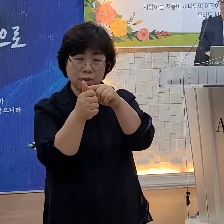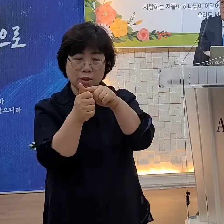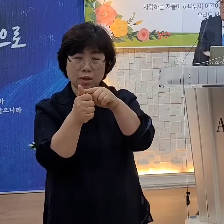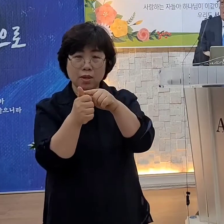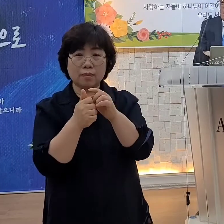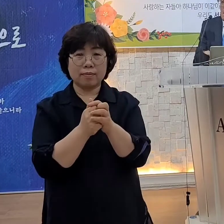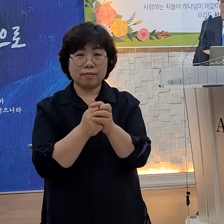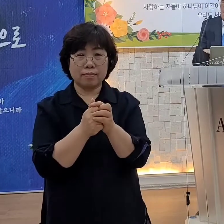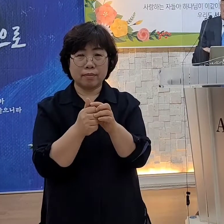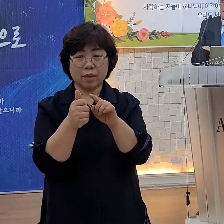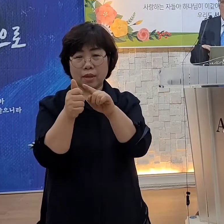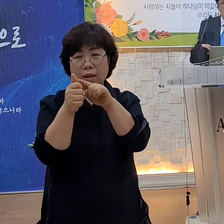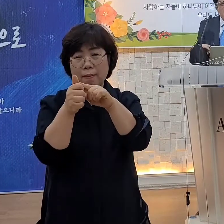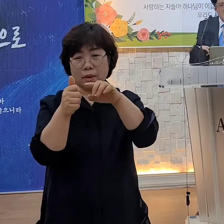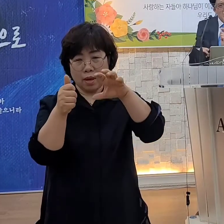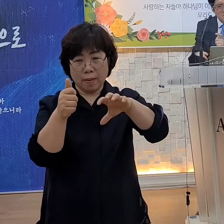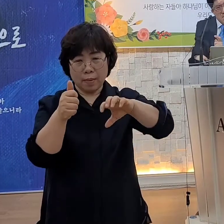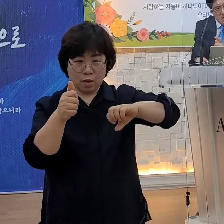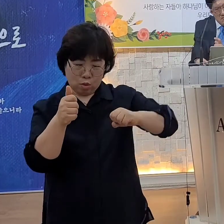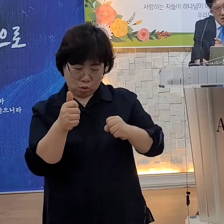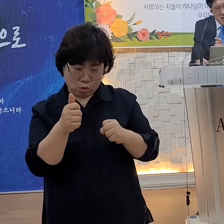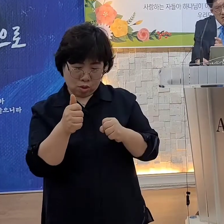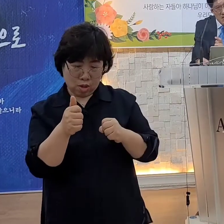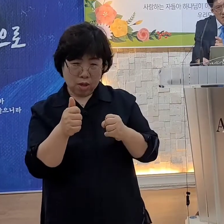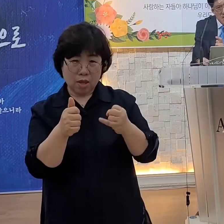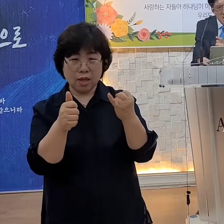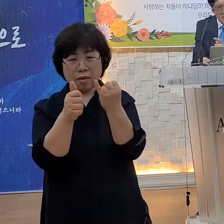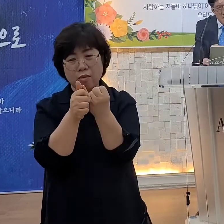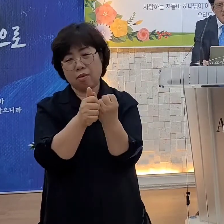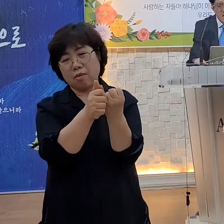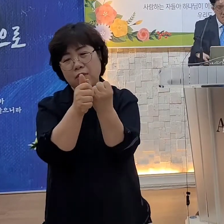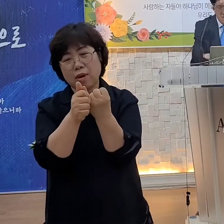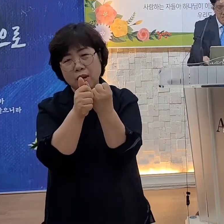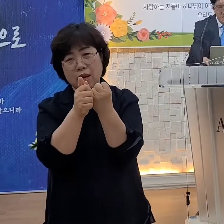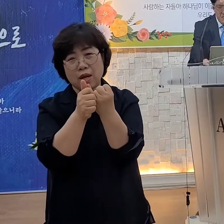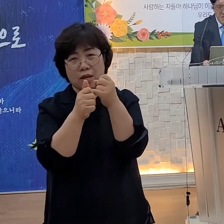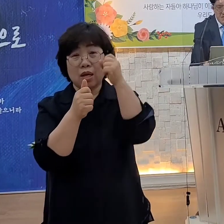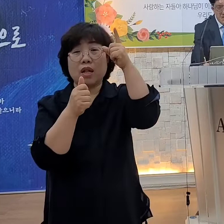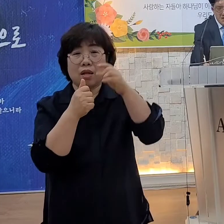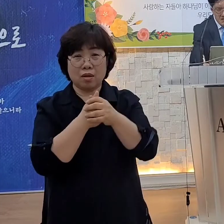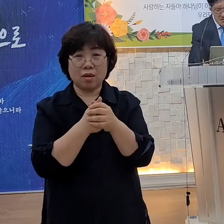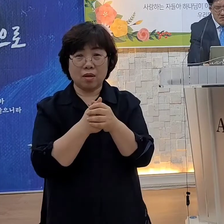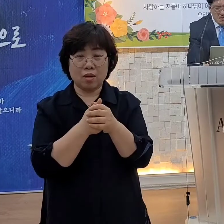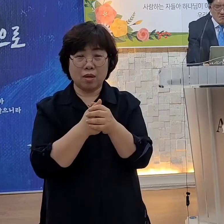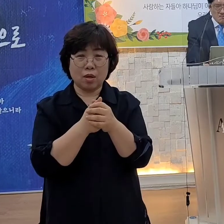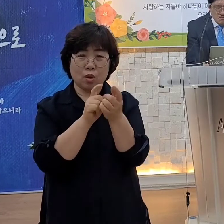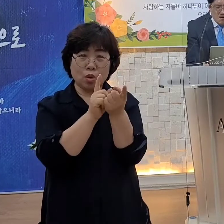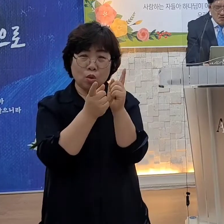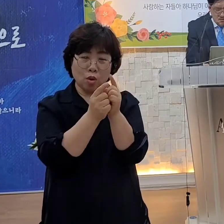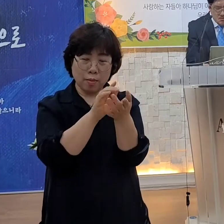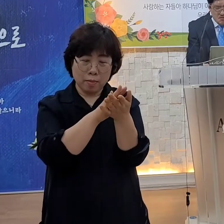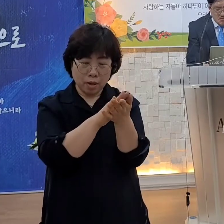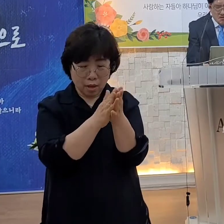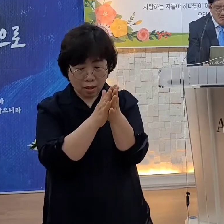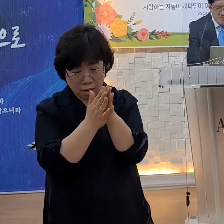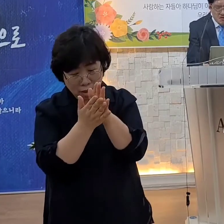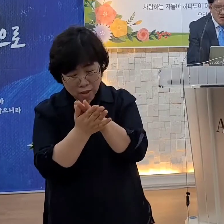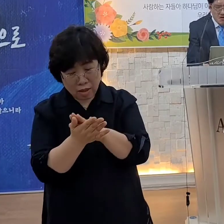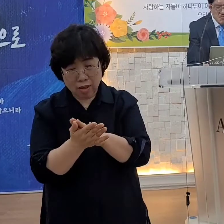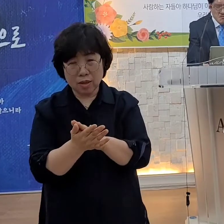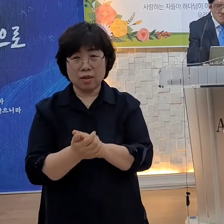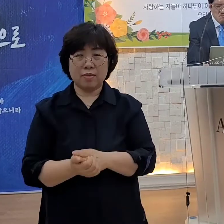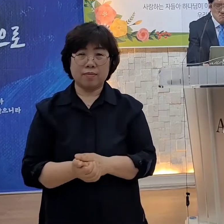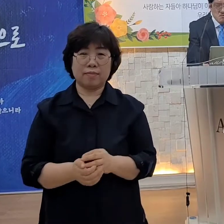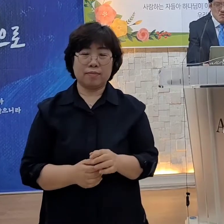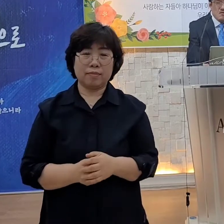그 아내는요, 내가 남편에게 묶여 있구나. 이걸 알고, 이렇게 깨닫게 그렇게